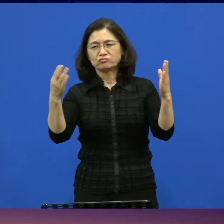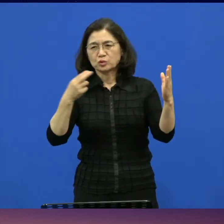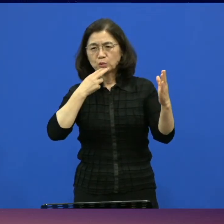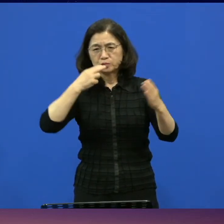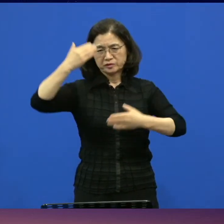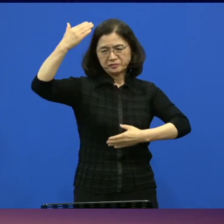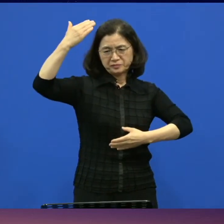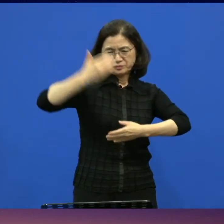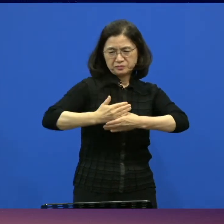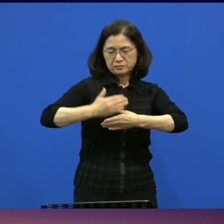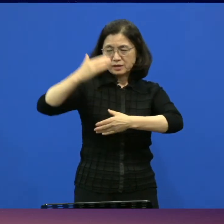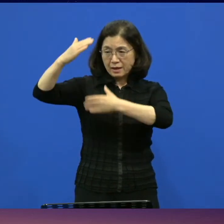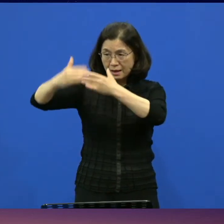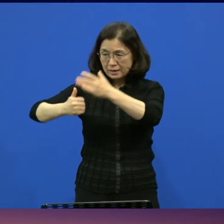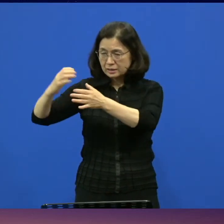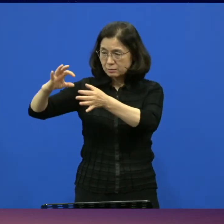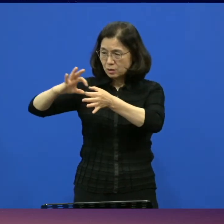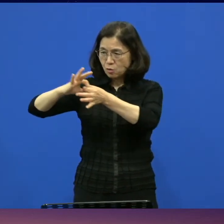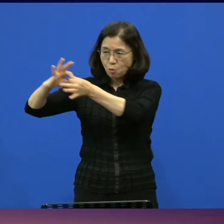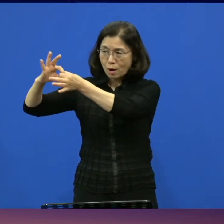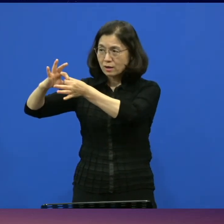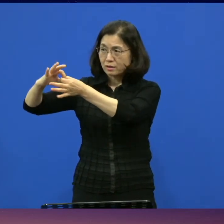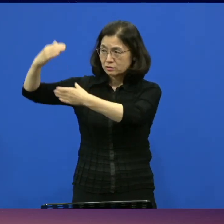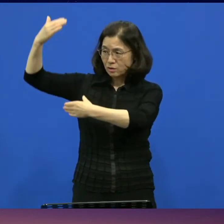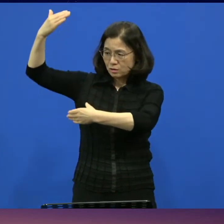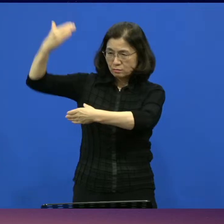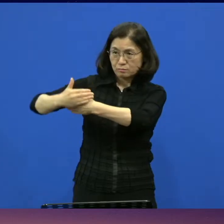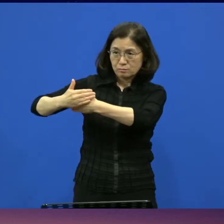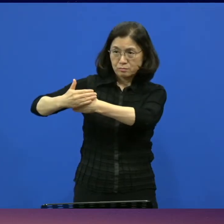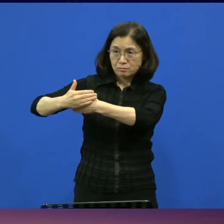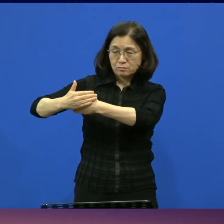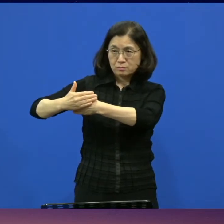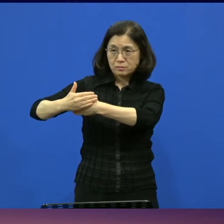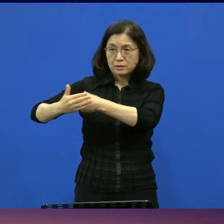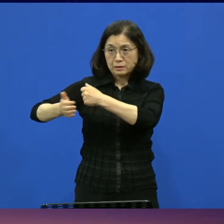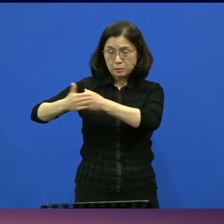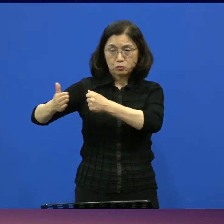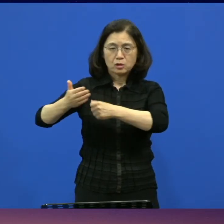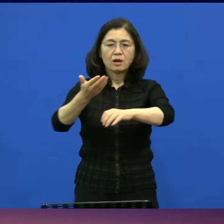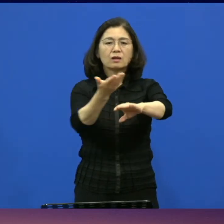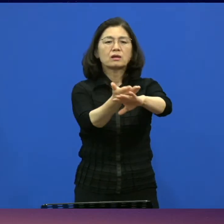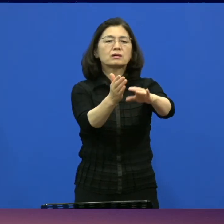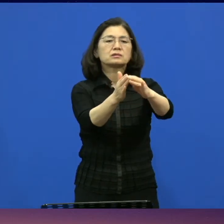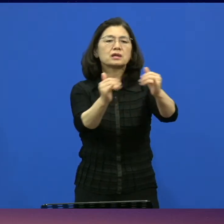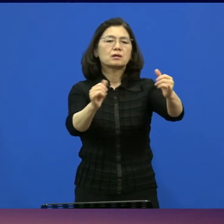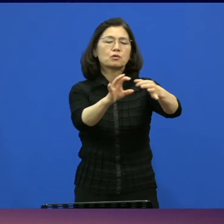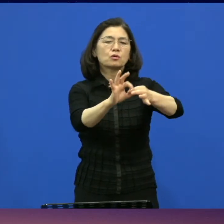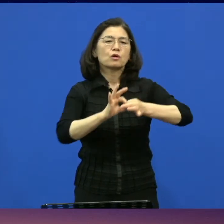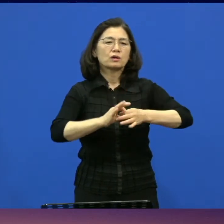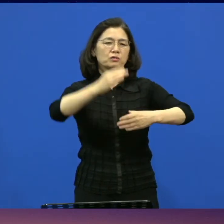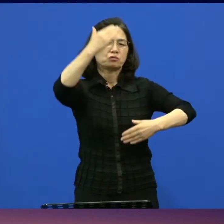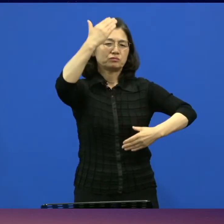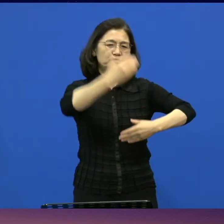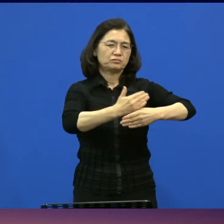그러니까 하나님과의 관계에도 문이 열리지 않으니까 사람과의 관계도 마음의 문이 안 열리는 거예요.